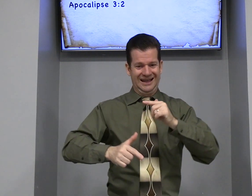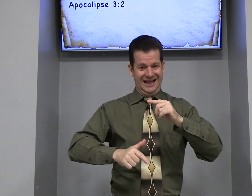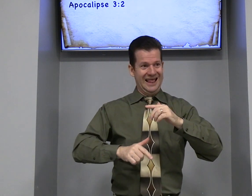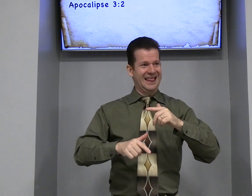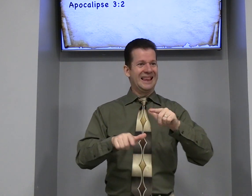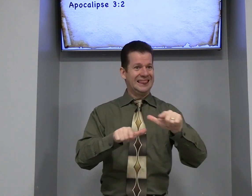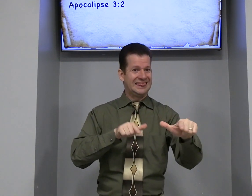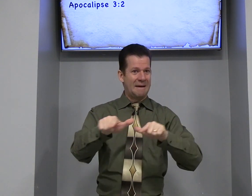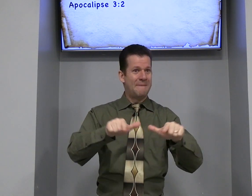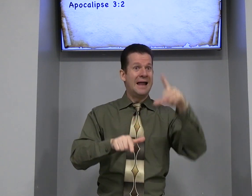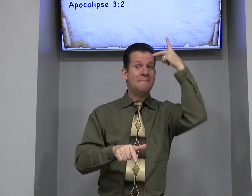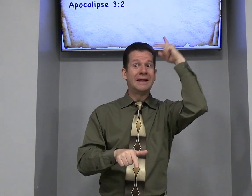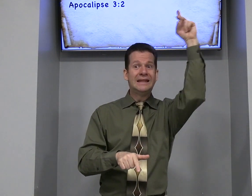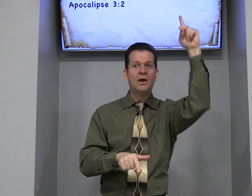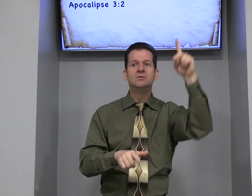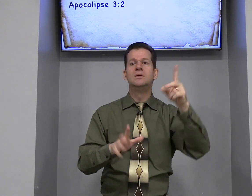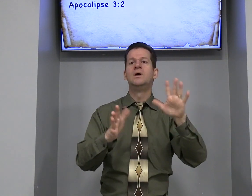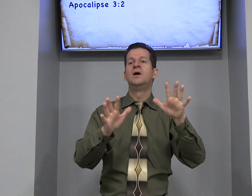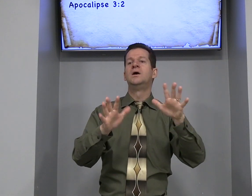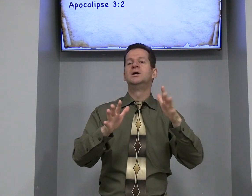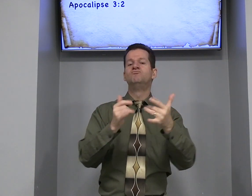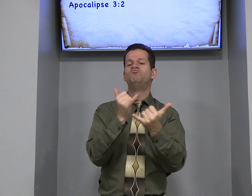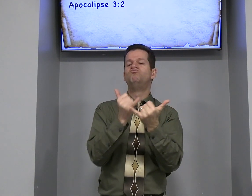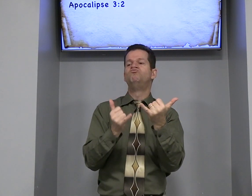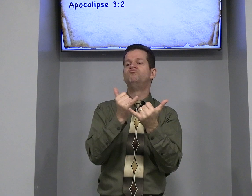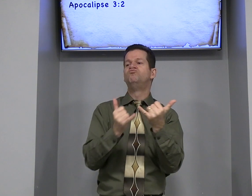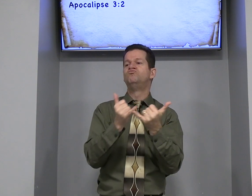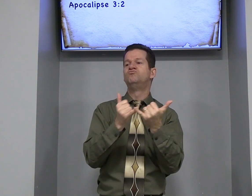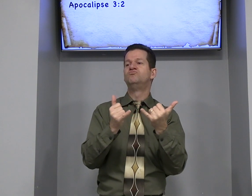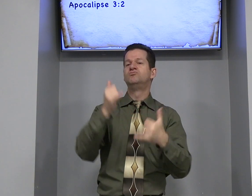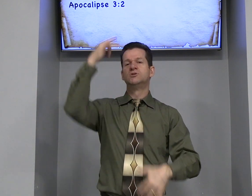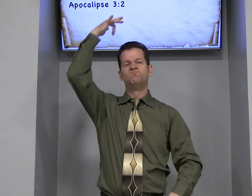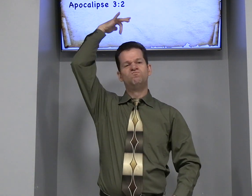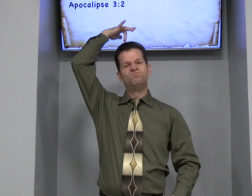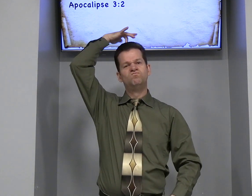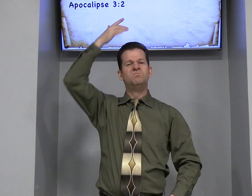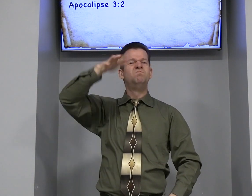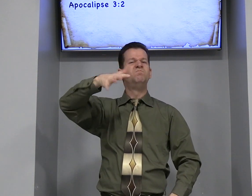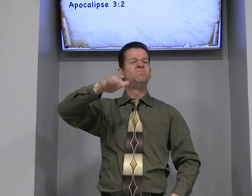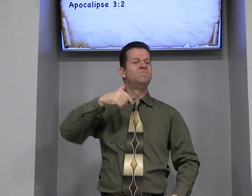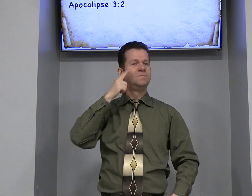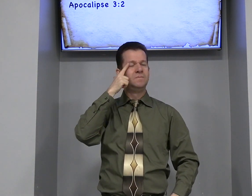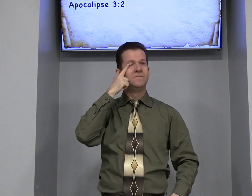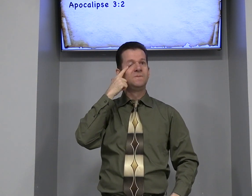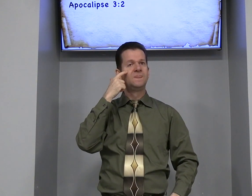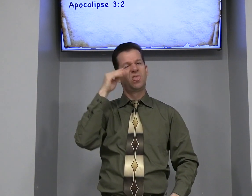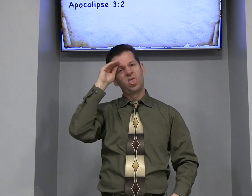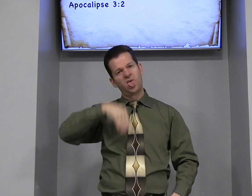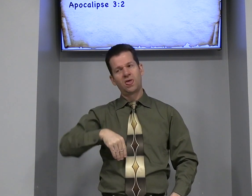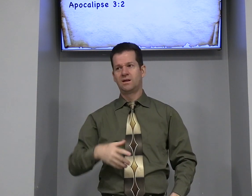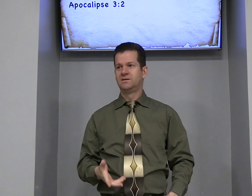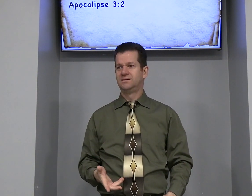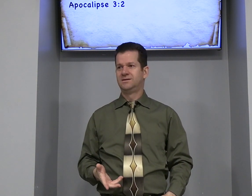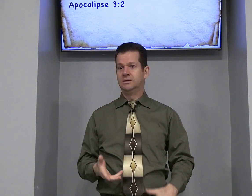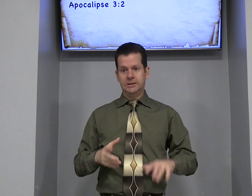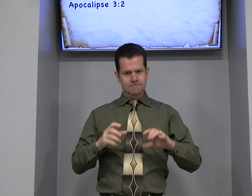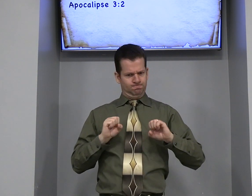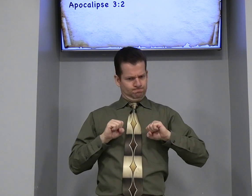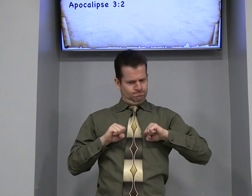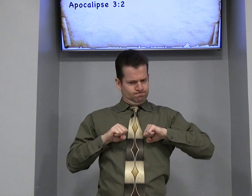Tinha crentes nessa igreja que trabalhavam para Deus meio fingindo, mais ou menos. Tinha